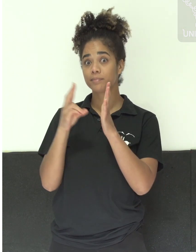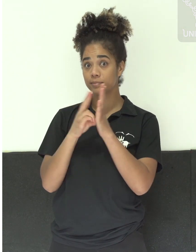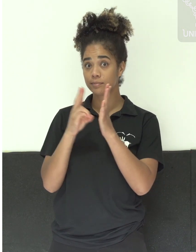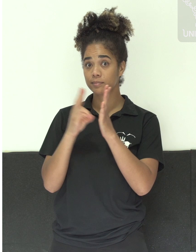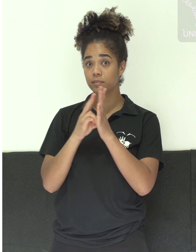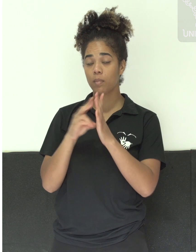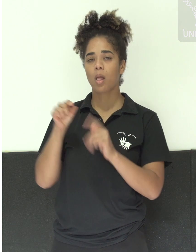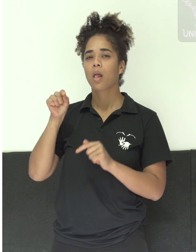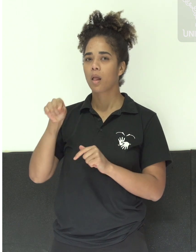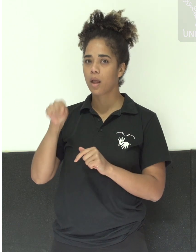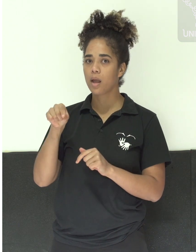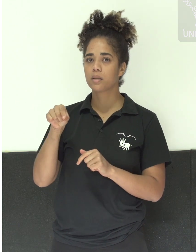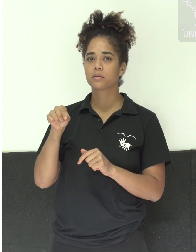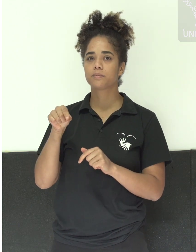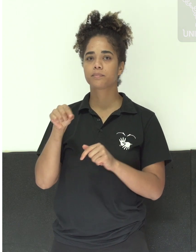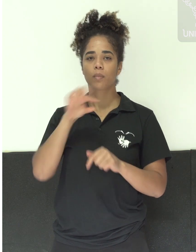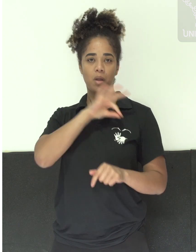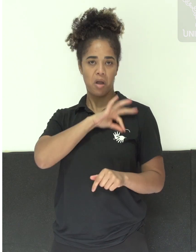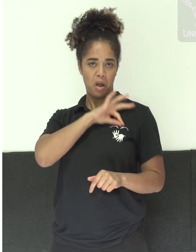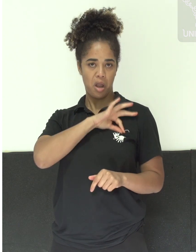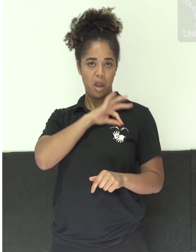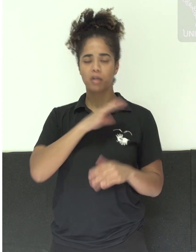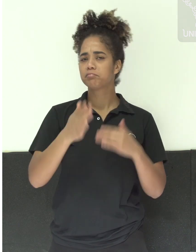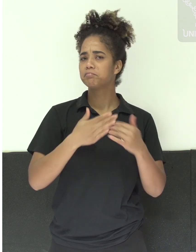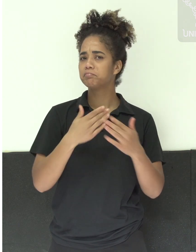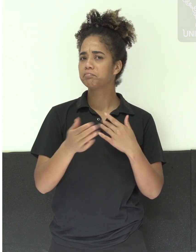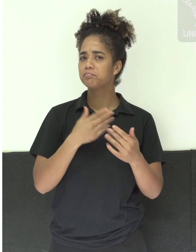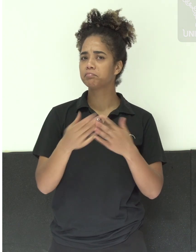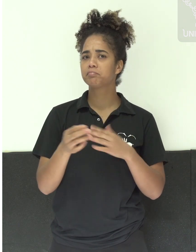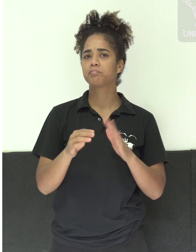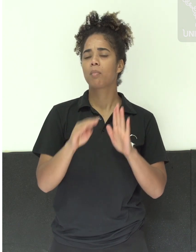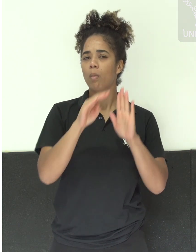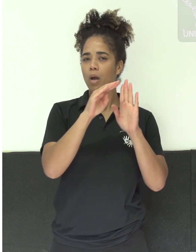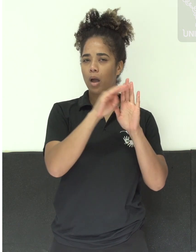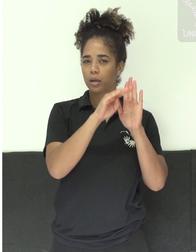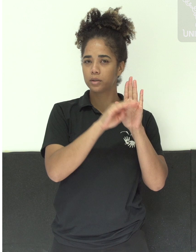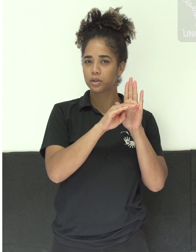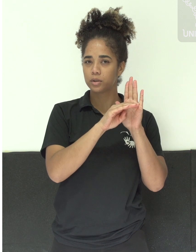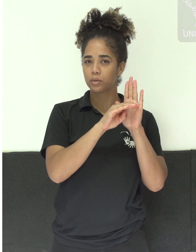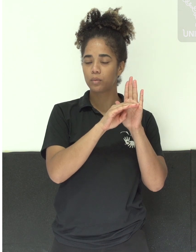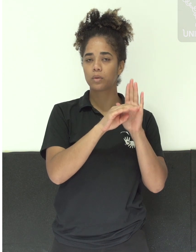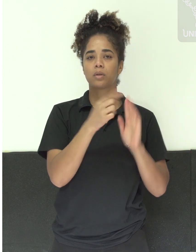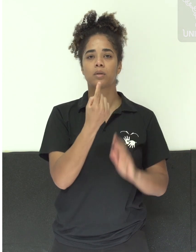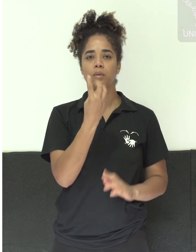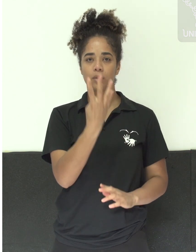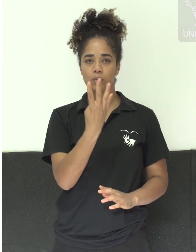que, independente da renda, o artigo 14, 2, Portaria Normativa número